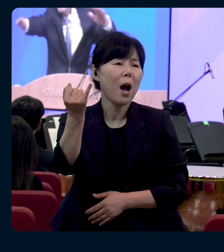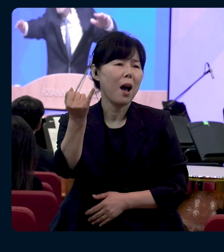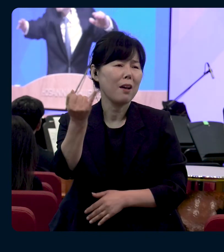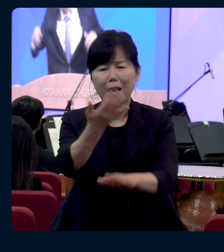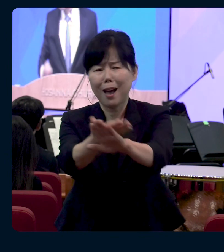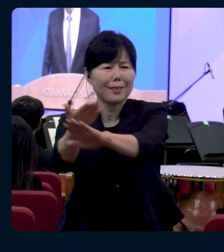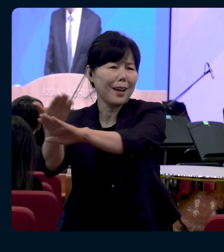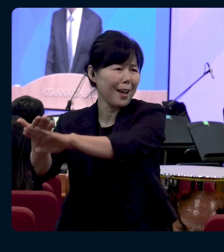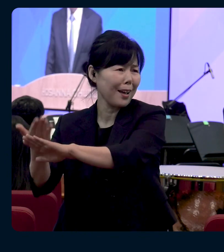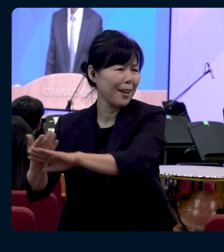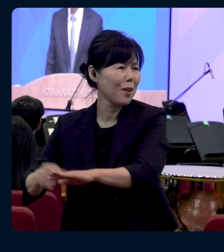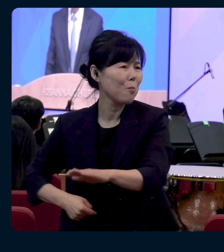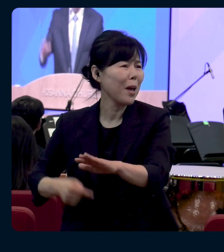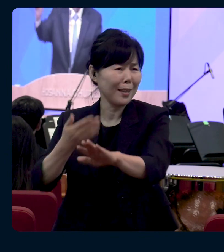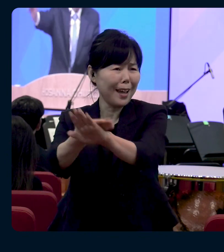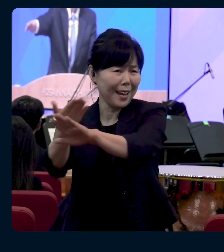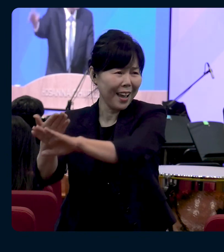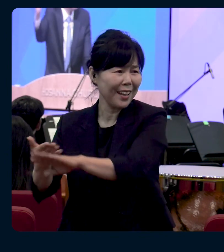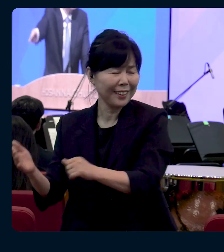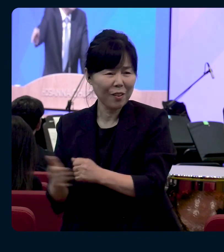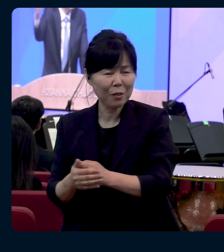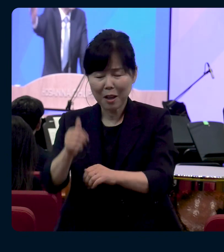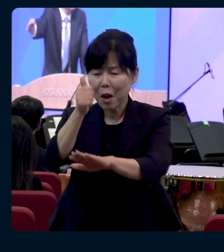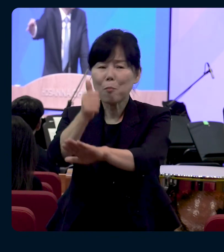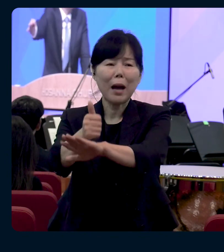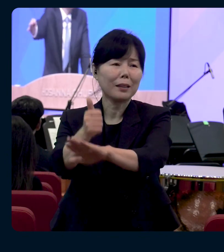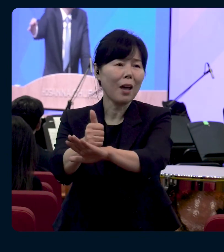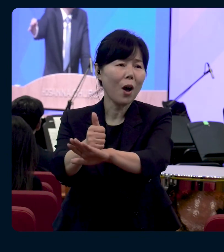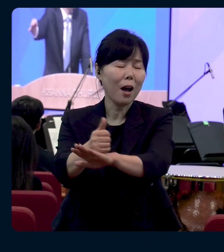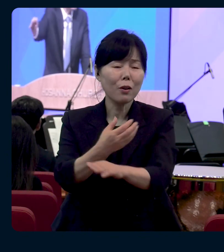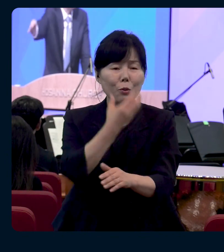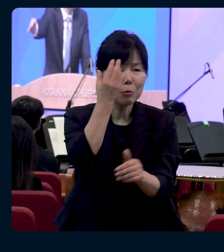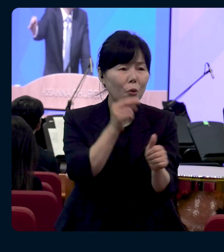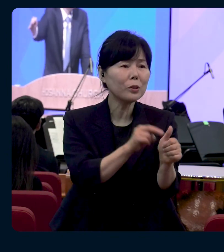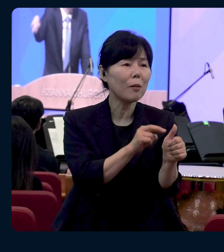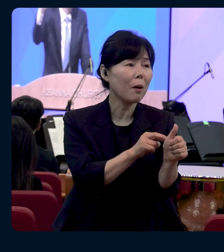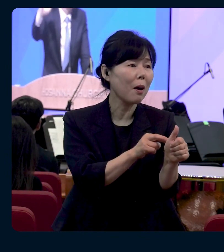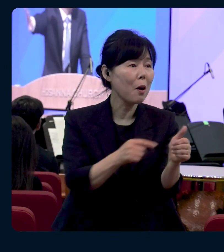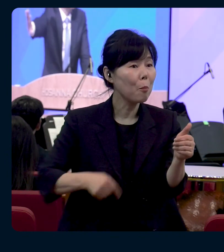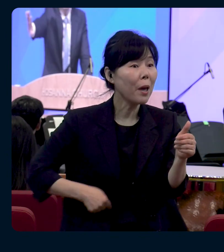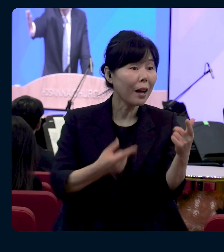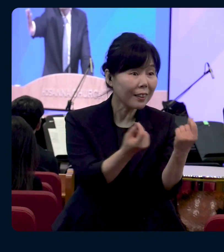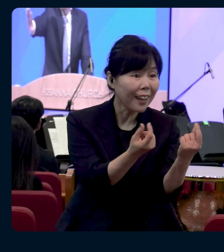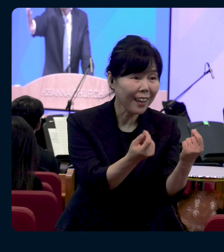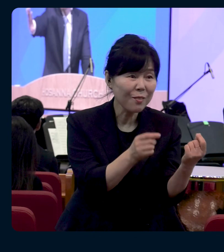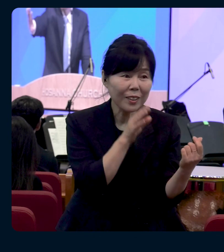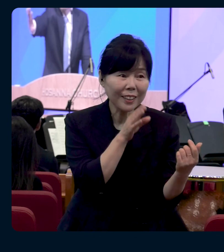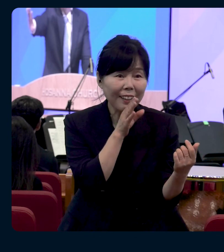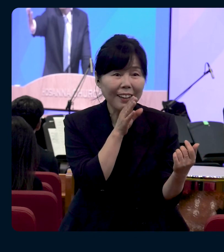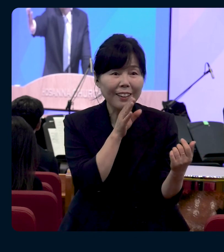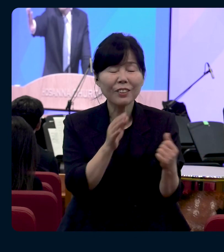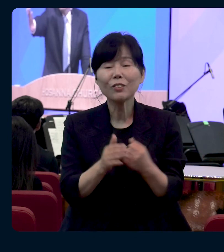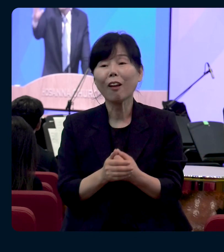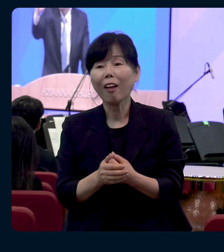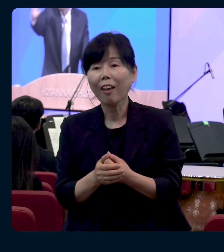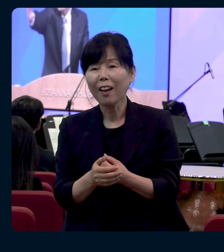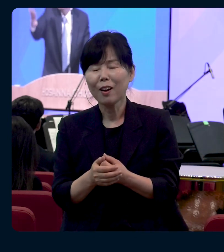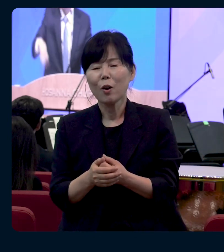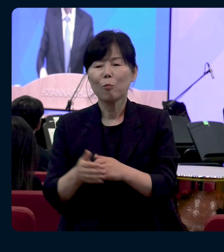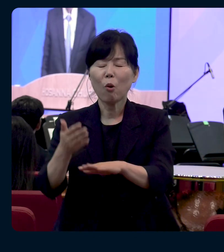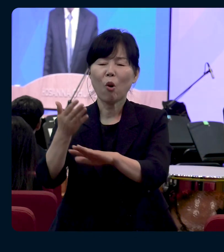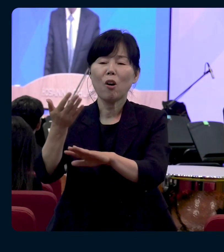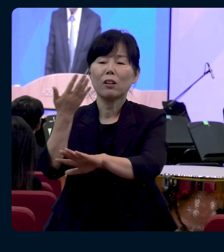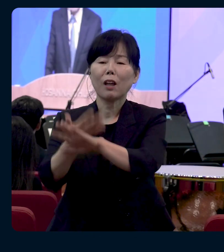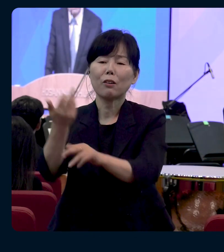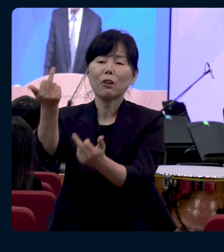딱 나눠져 있잖아요. 그래서 저 막내 요셉과 베냐민은 같은 형제지만 그냥 남처럼 보고 혹은 따로